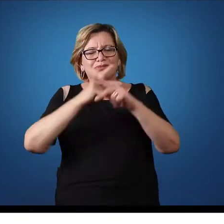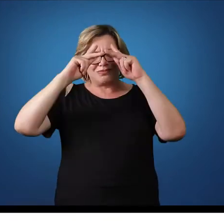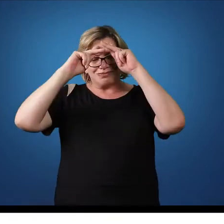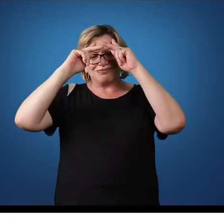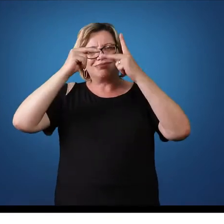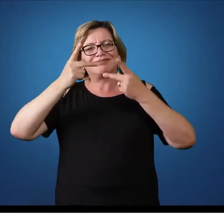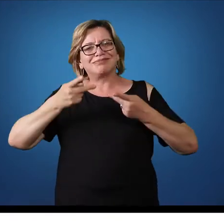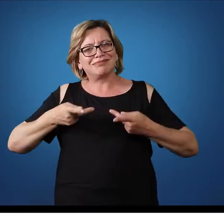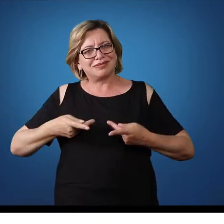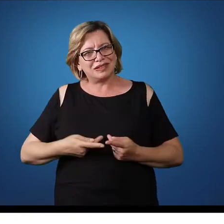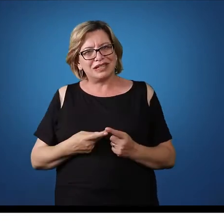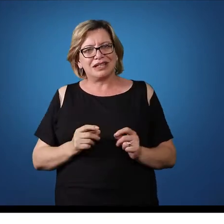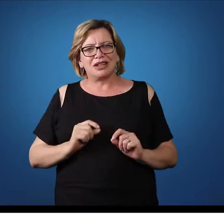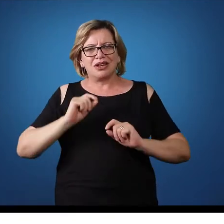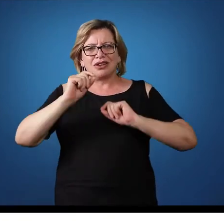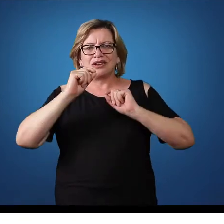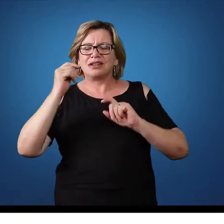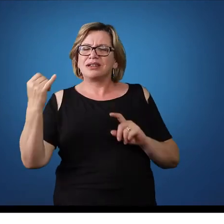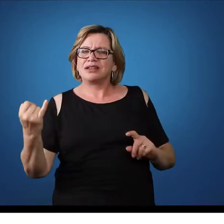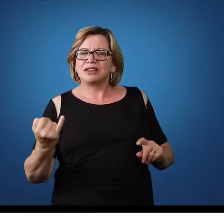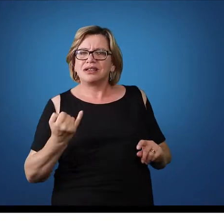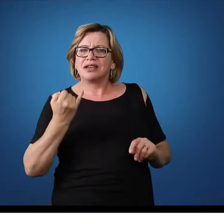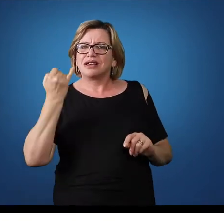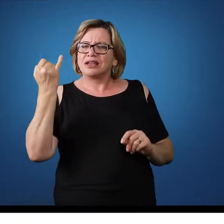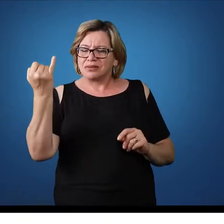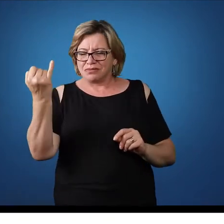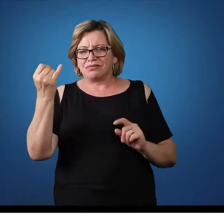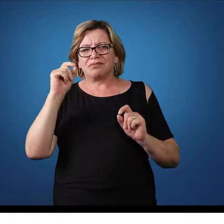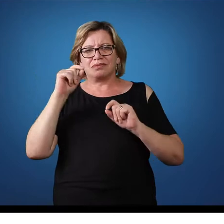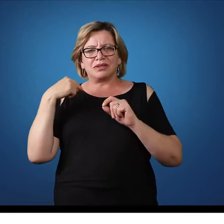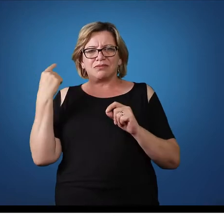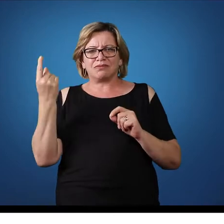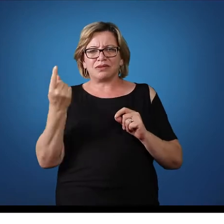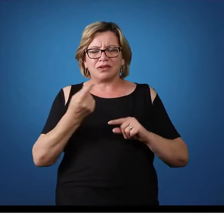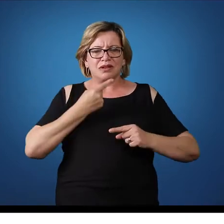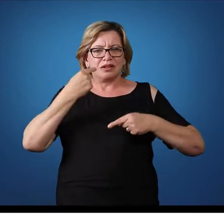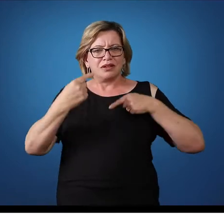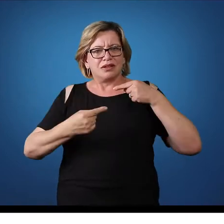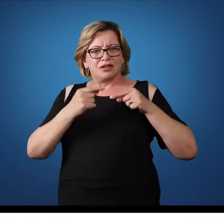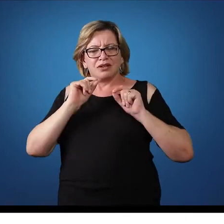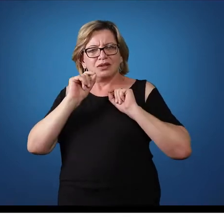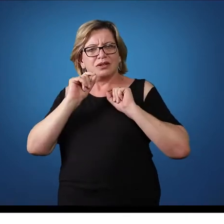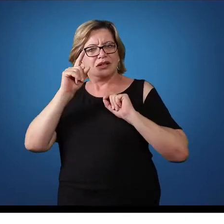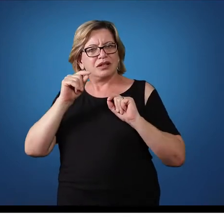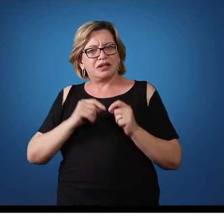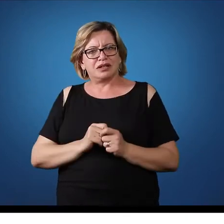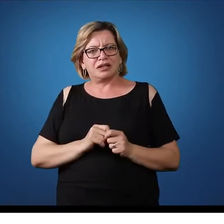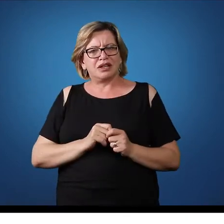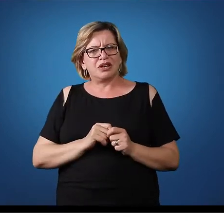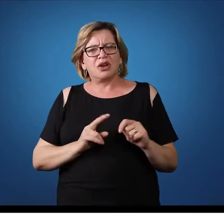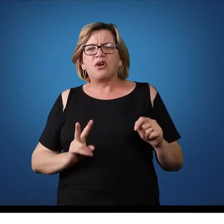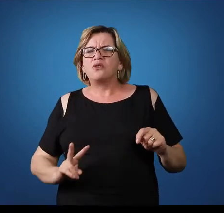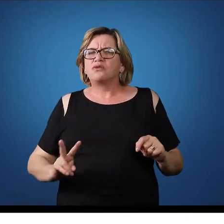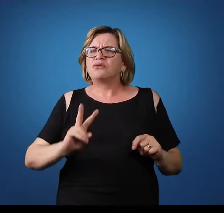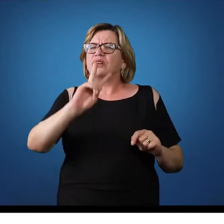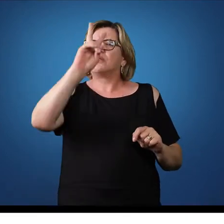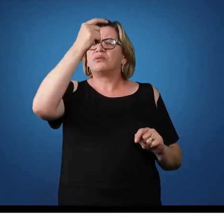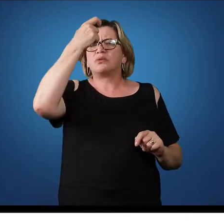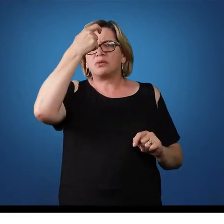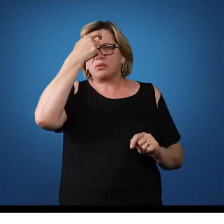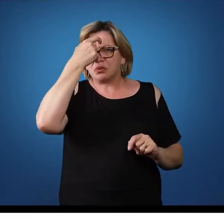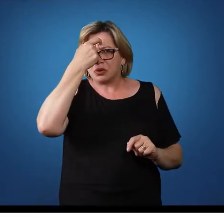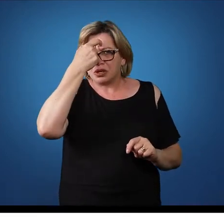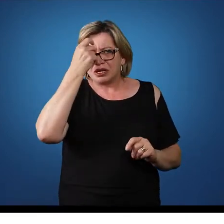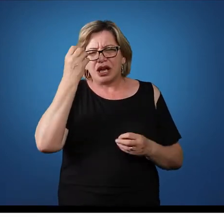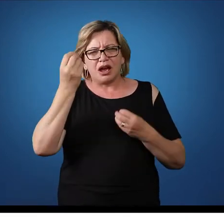humanos. E a questão que é importante ou que é relevante para nós é, então, o seguinte: será que o valor moral, será